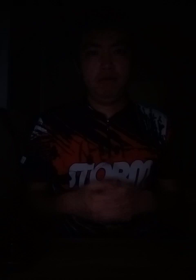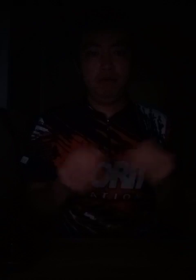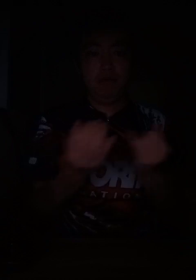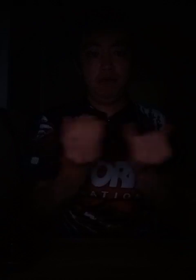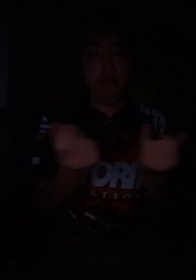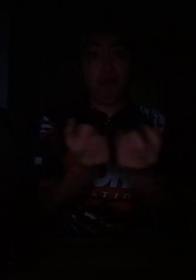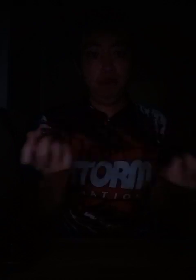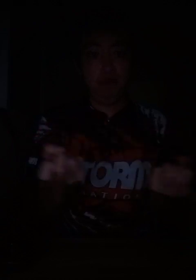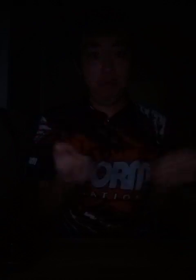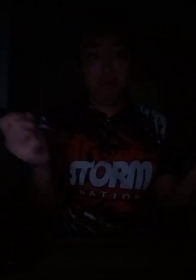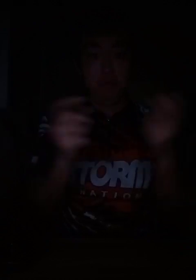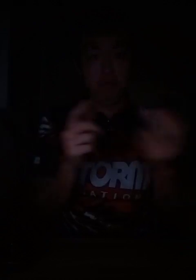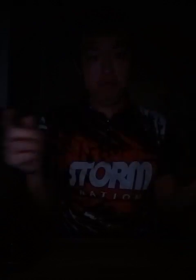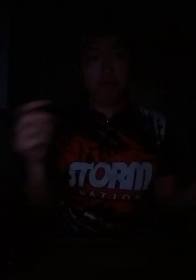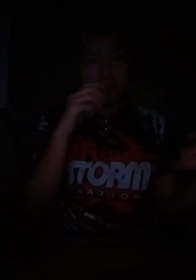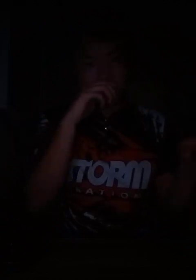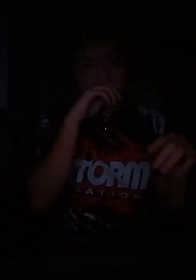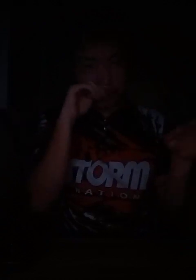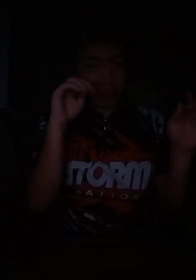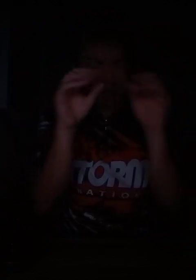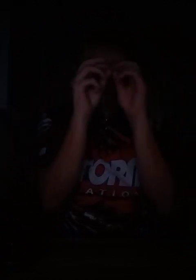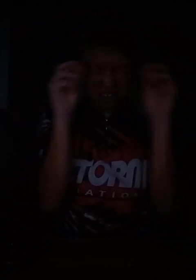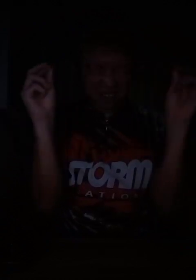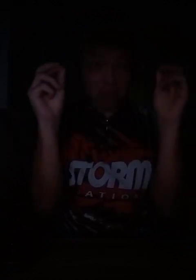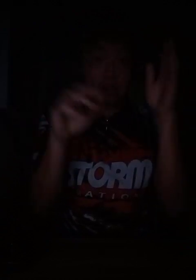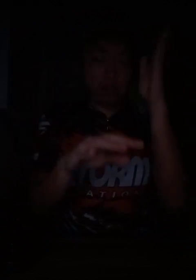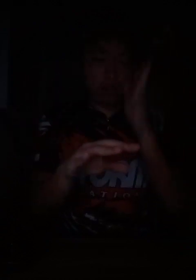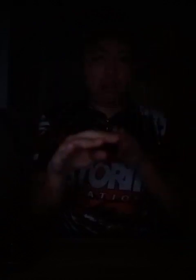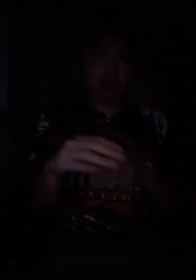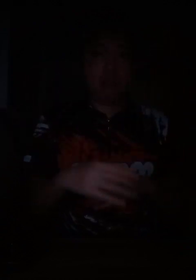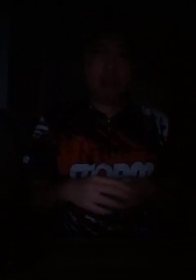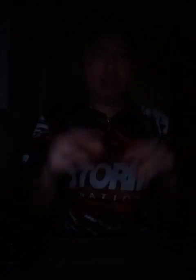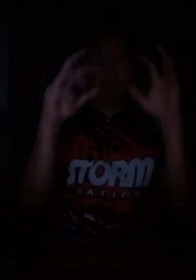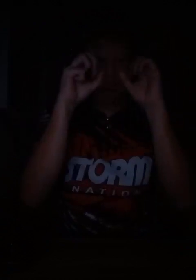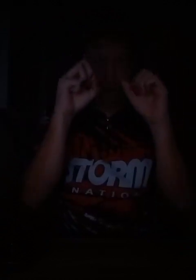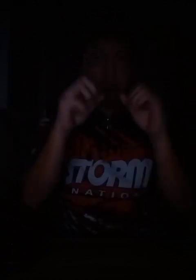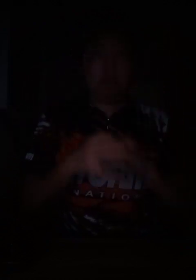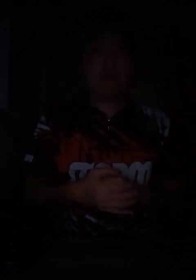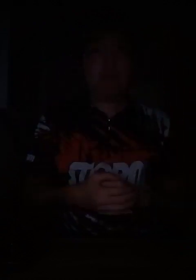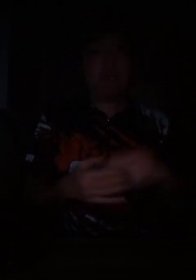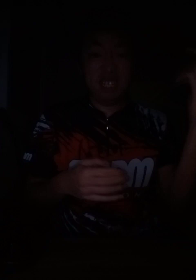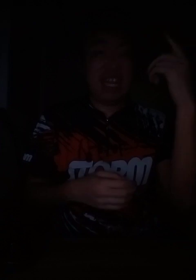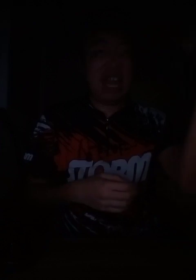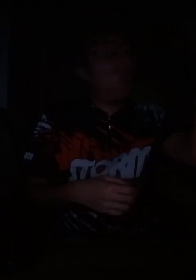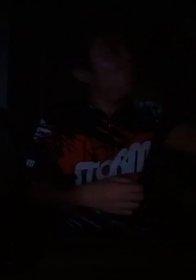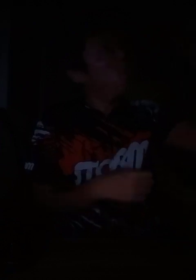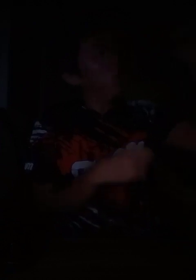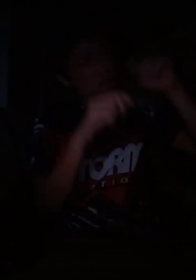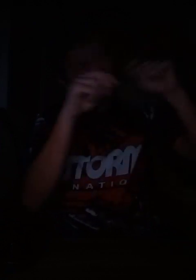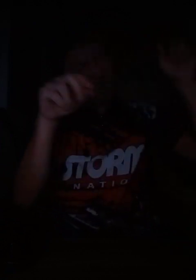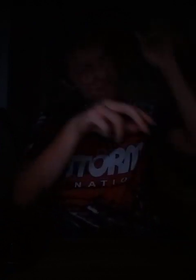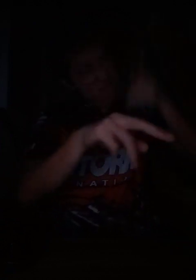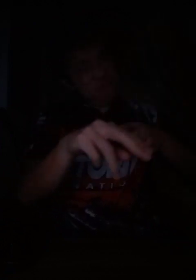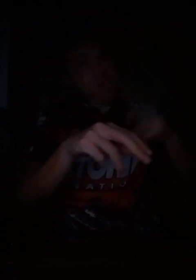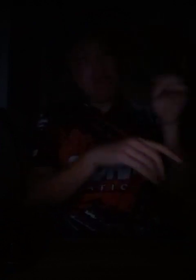의정부 의정부동과 신곡동 일대 정전사고도 발생했습니다. 낙뢰로 인해 전선이 끊어지면서 2,500여